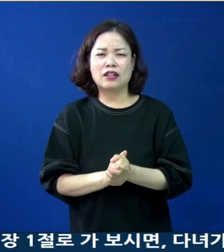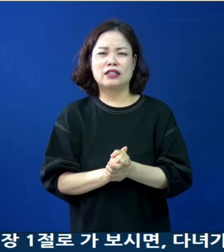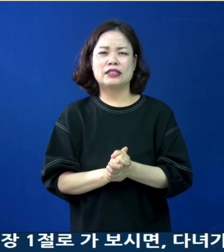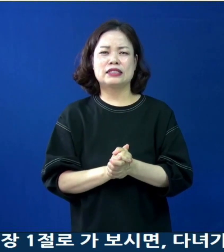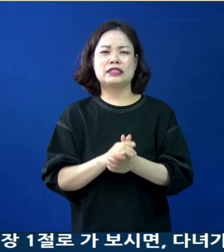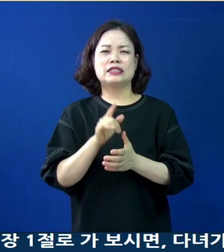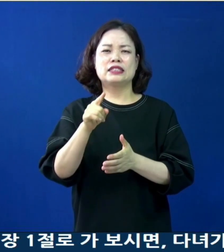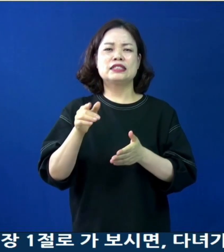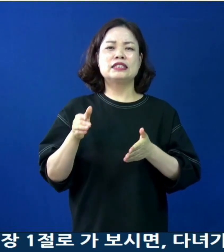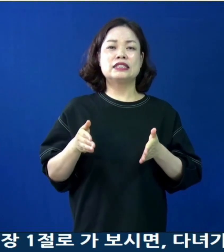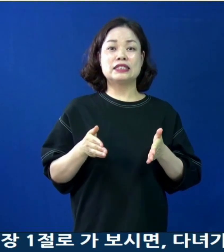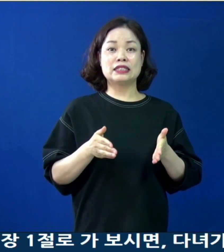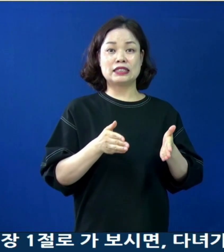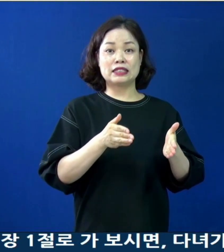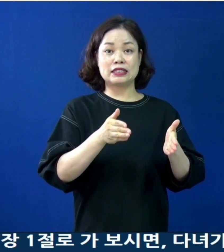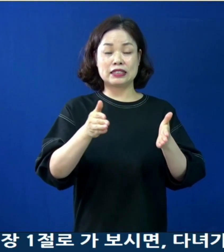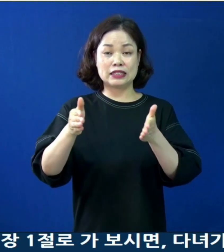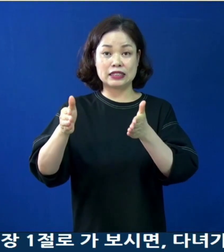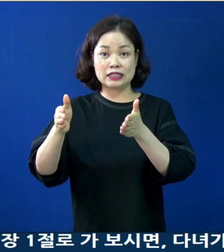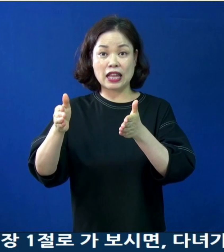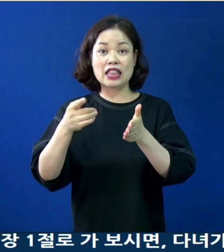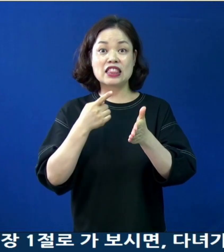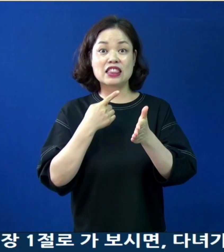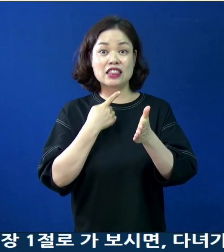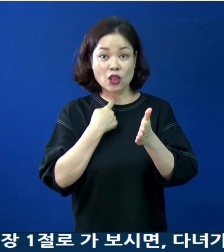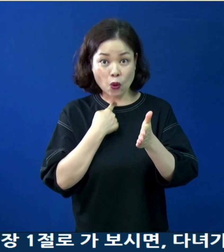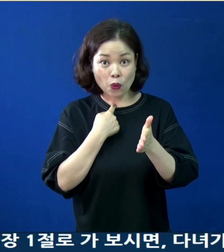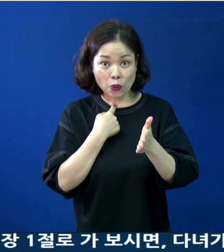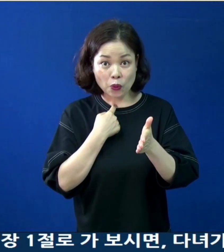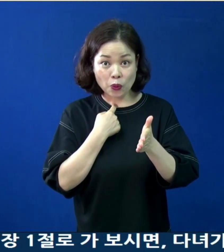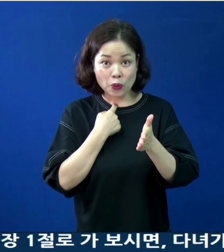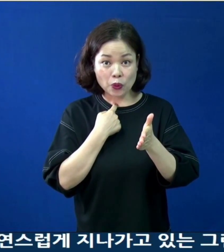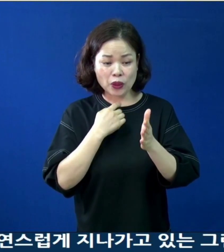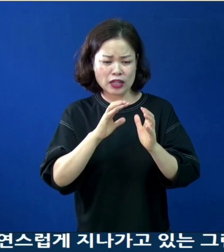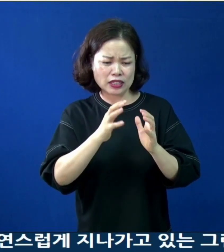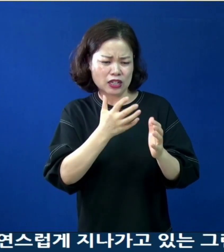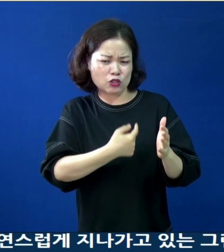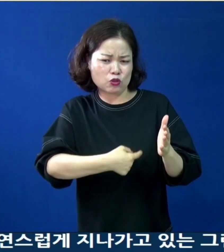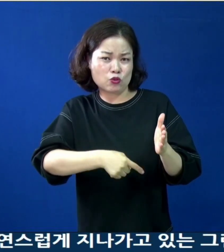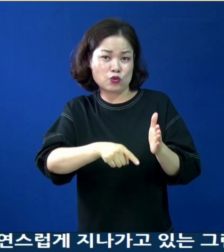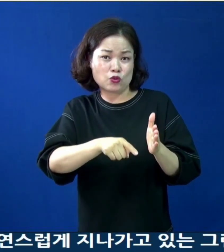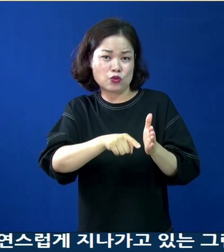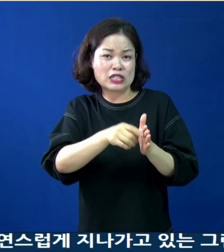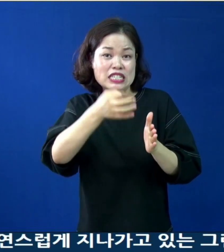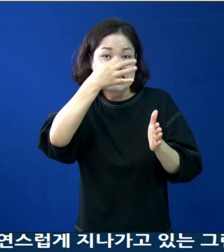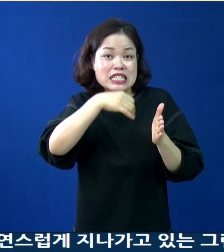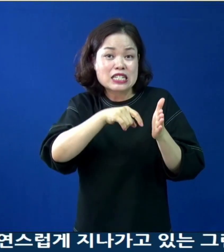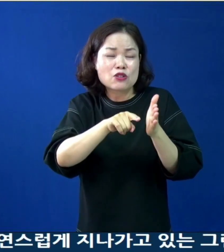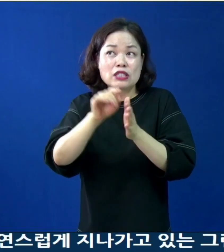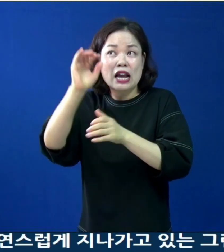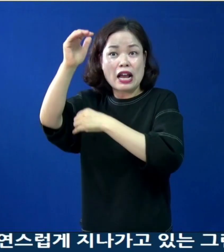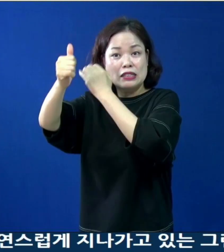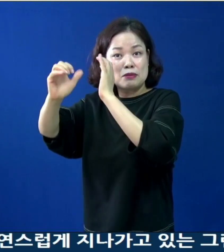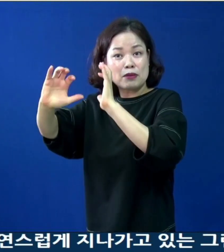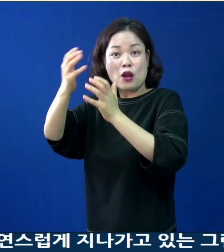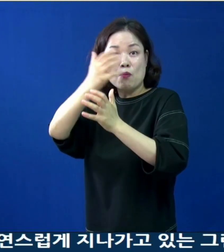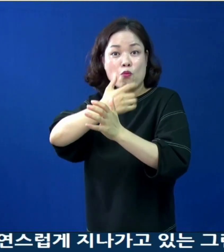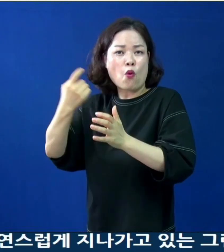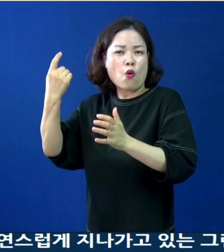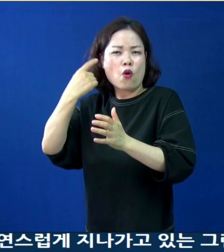그 길을 냈던, 자국의 이익을 위해서 낸 길을 가지고 하나님 나라의